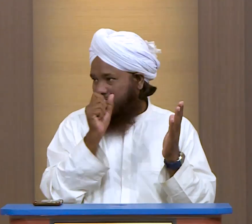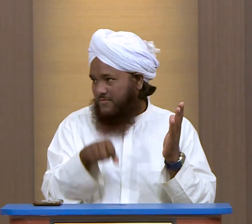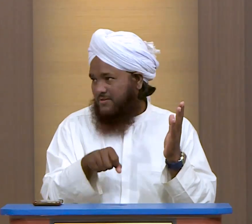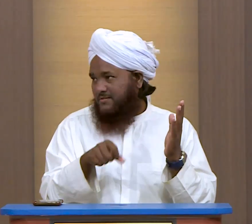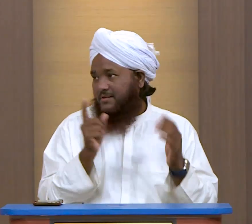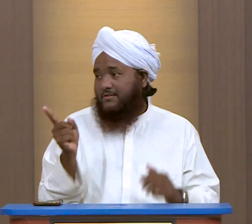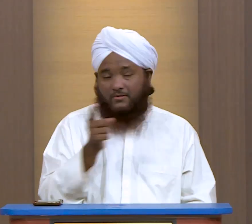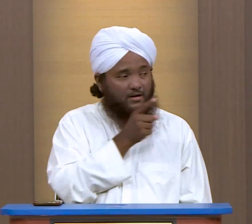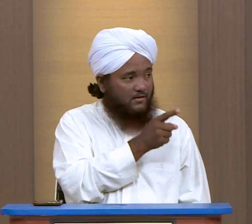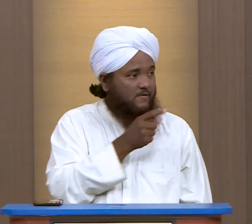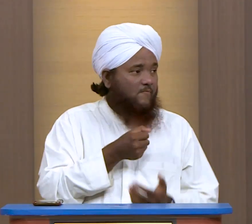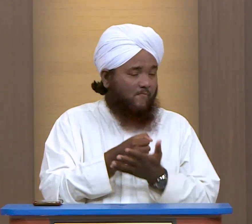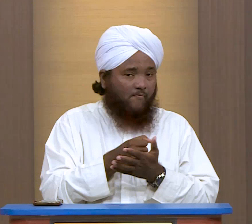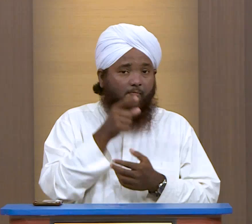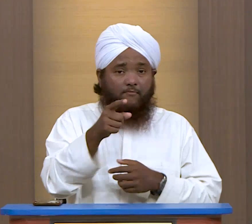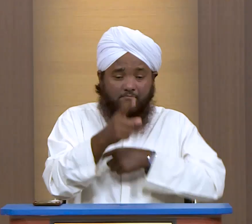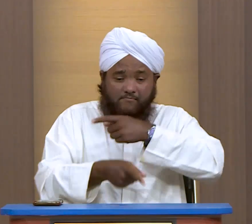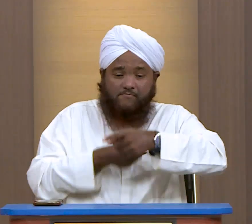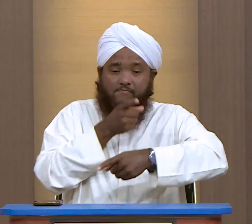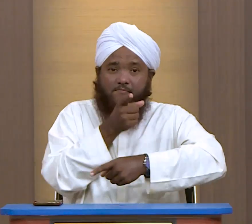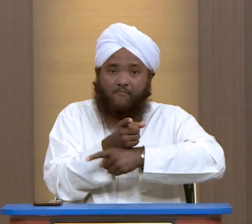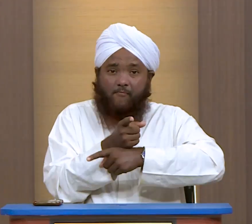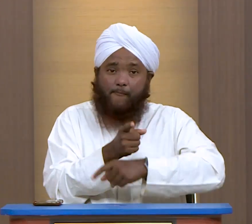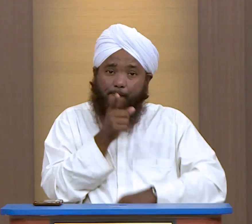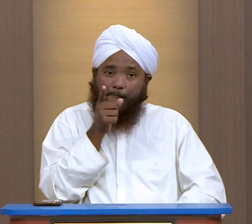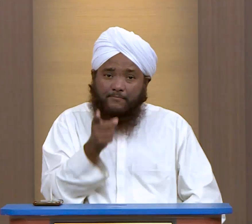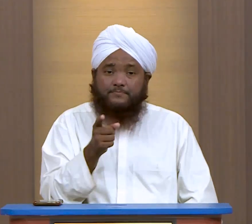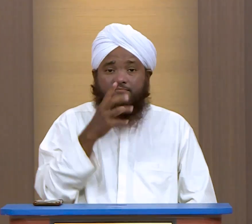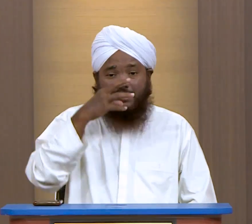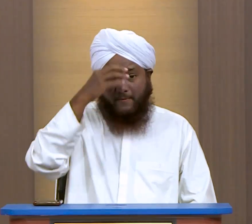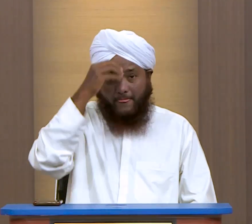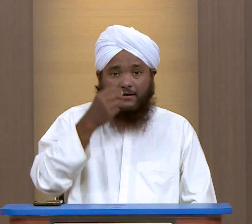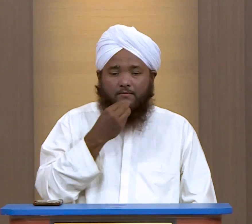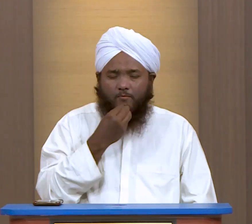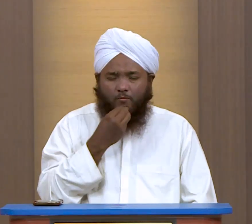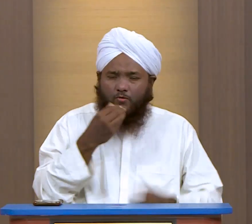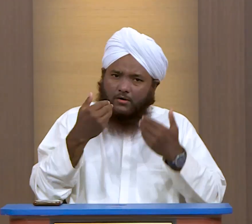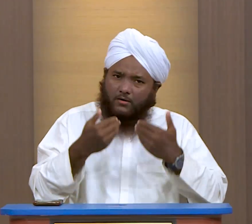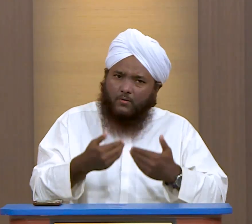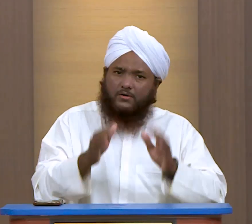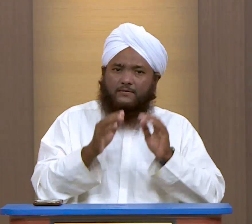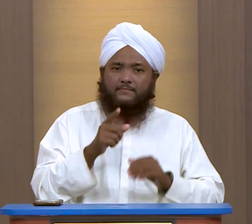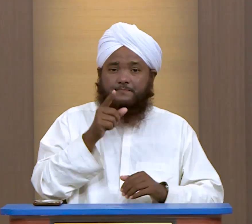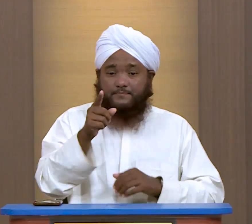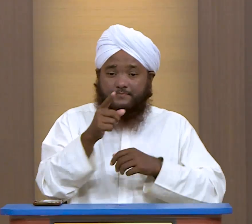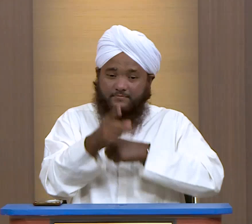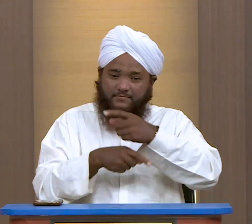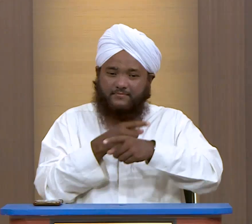کہ احسان کا بدلہ احسان سے چکاتے ہوئے ان کے بڑھاپے میں ان کے ساتھ نرمی کا برتاؤ